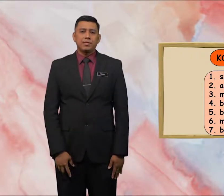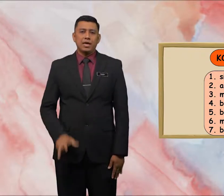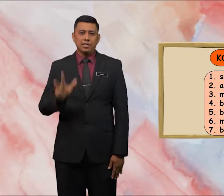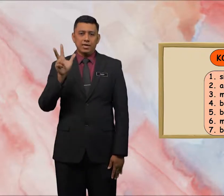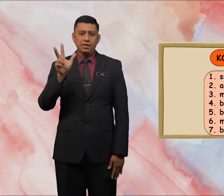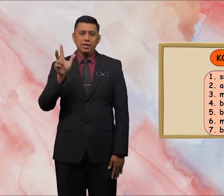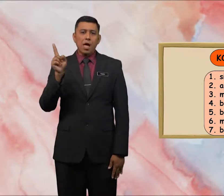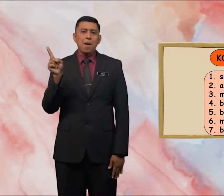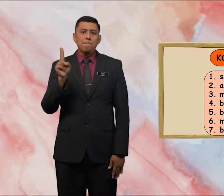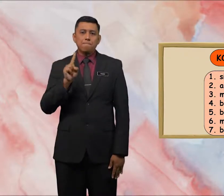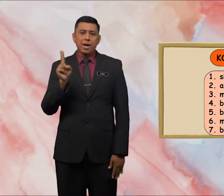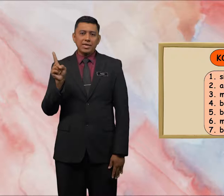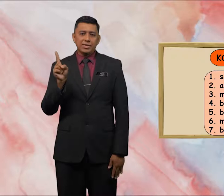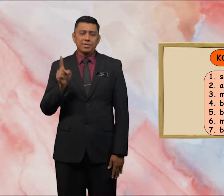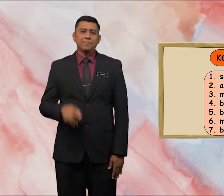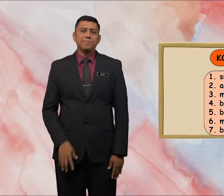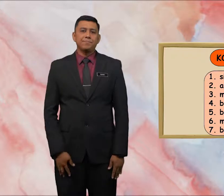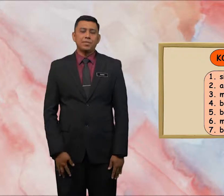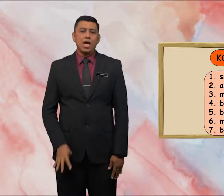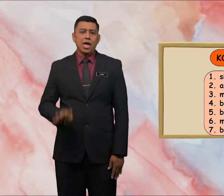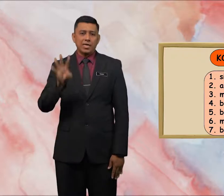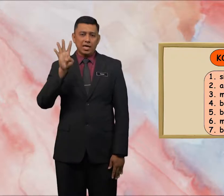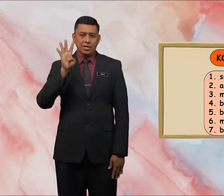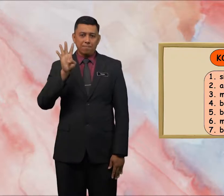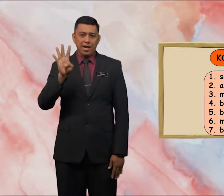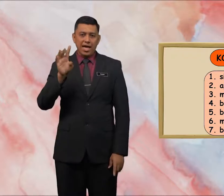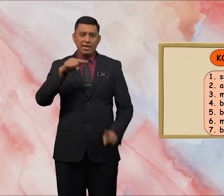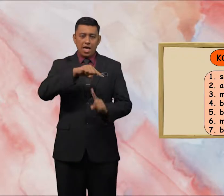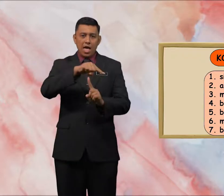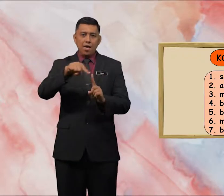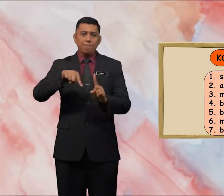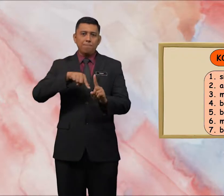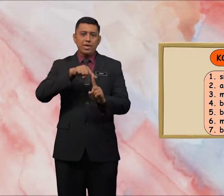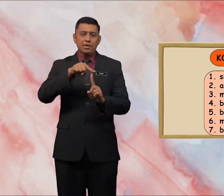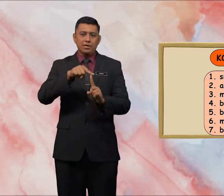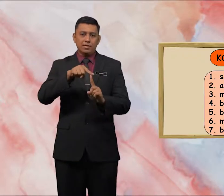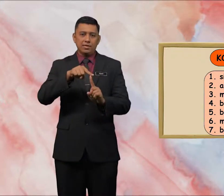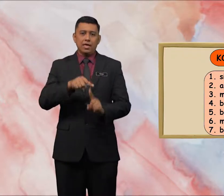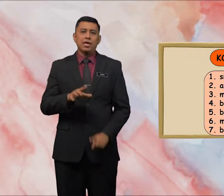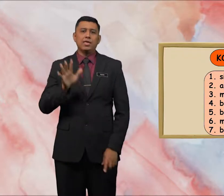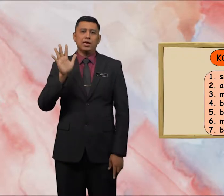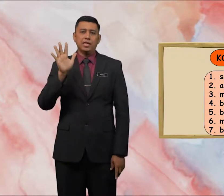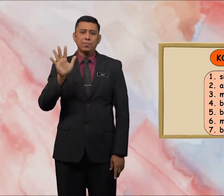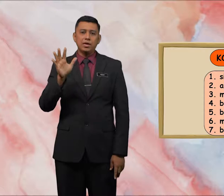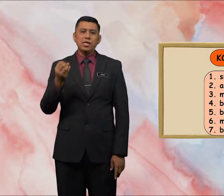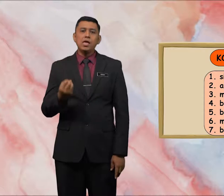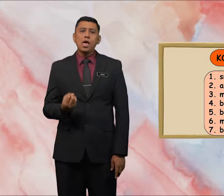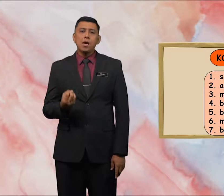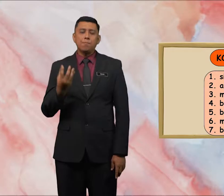Yang ketiga, mana? Yang keempat, bila? Yang kelima,